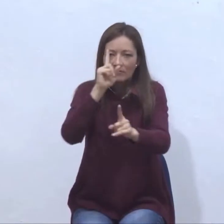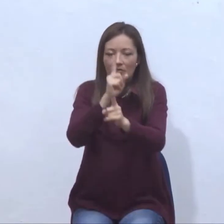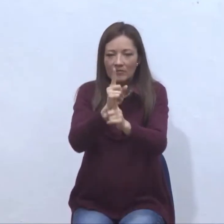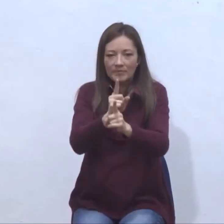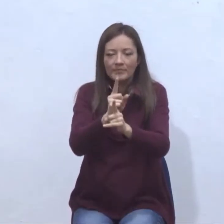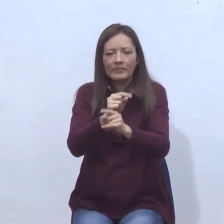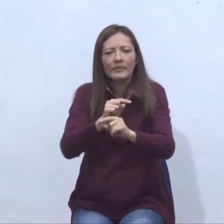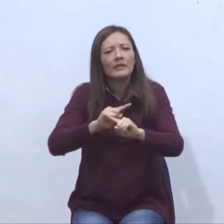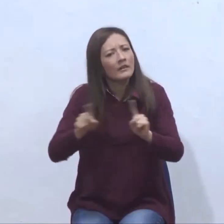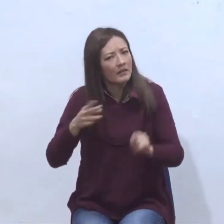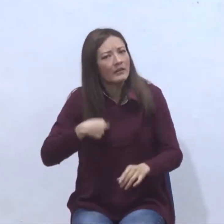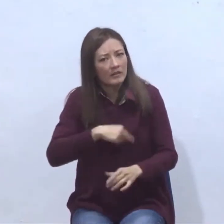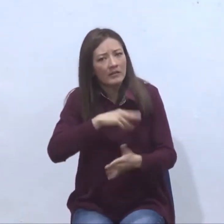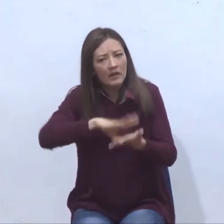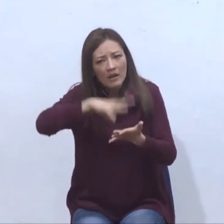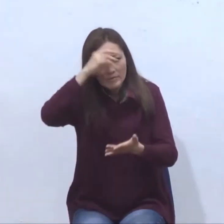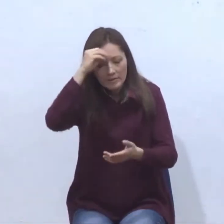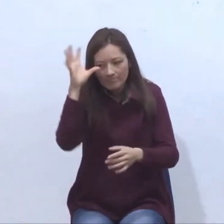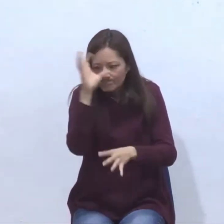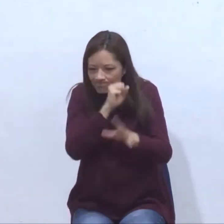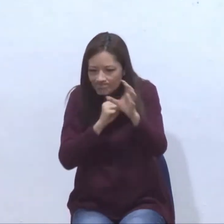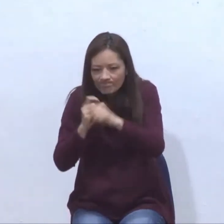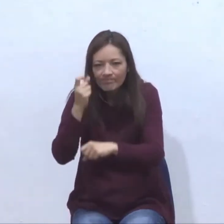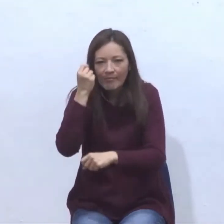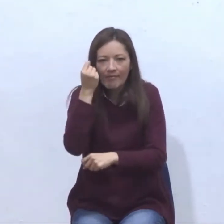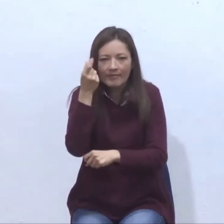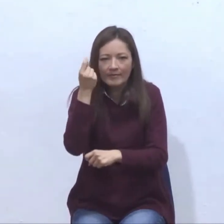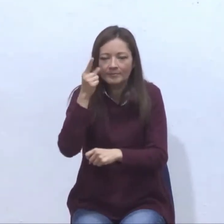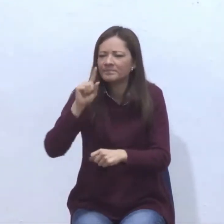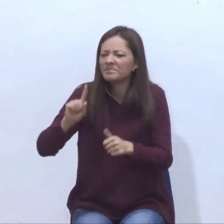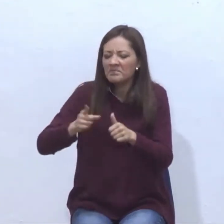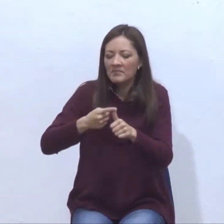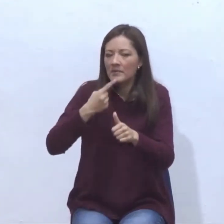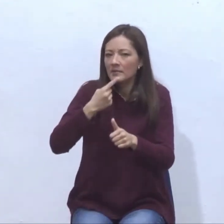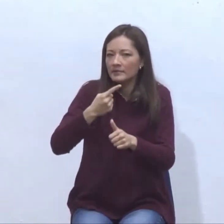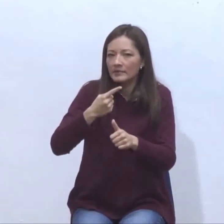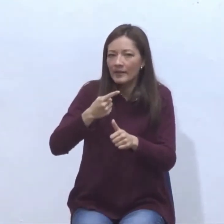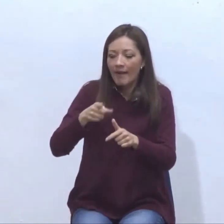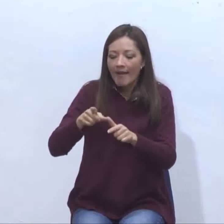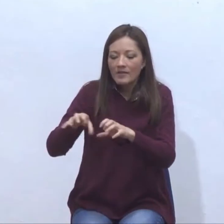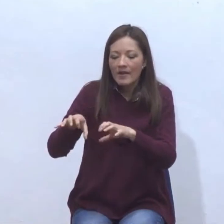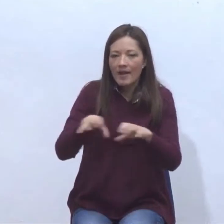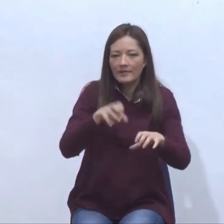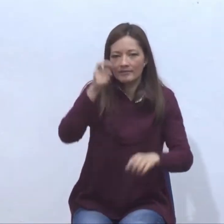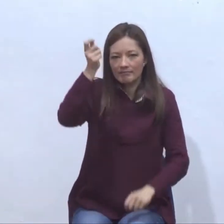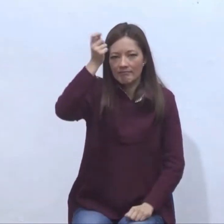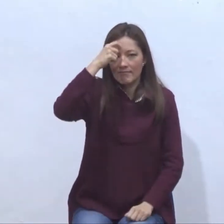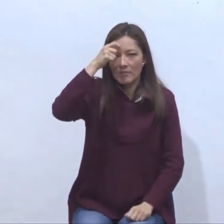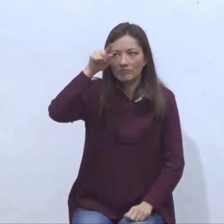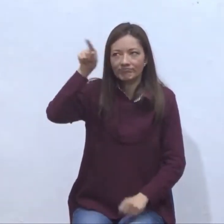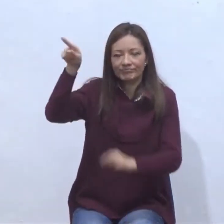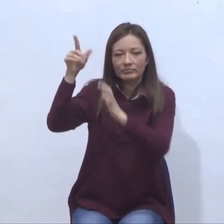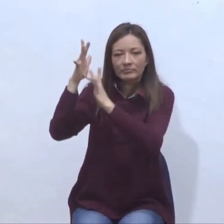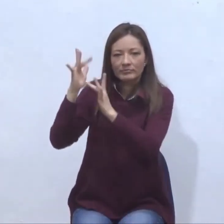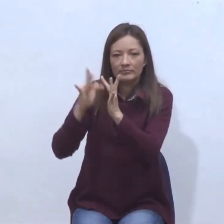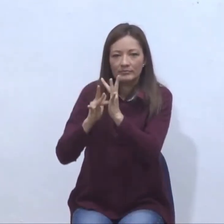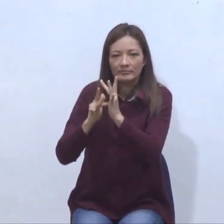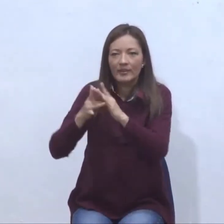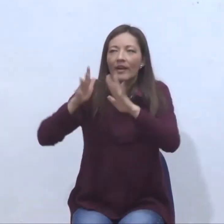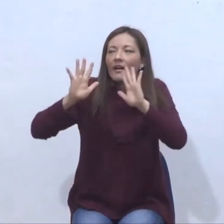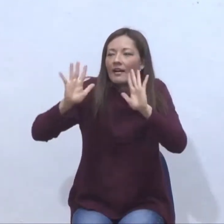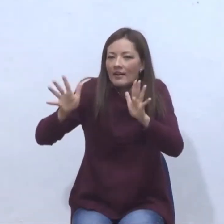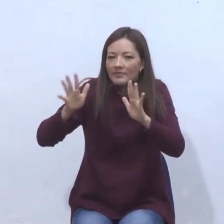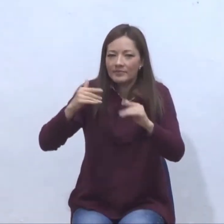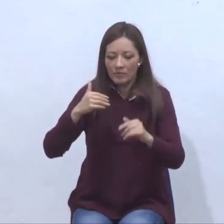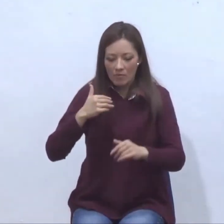Pero nosotros tenemos que aprender a discernir eso. Y lo primero que él dice es: hagan esto en memoria de mí. Es decir, que cuando